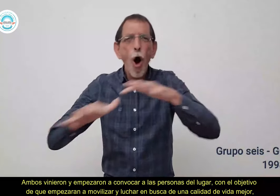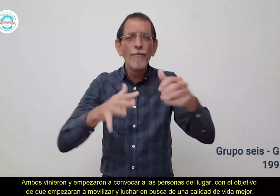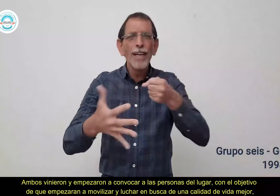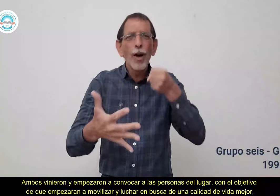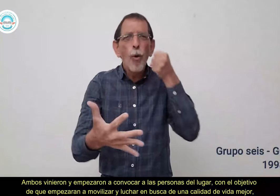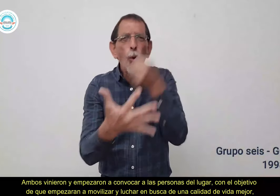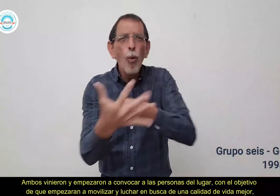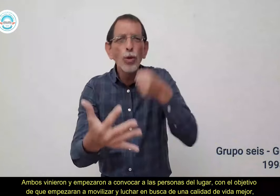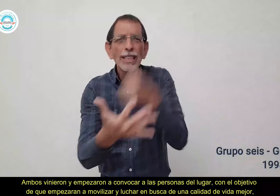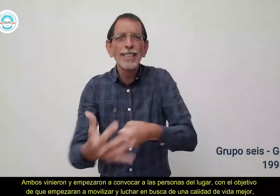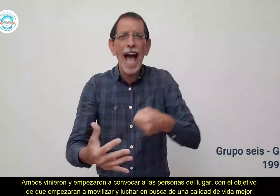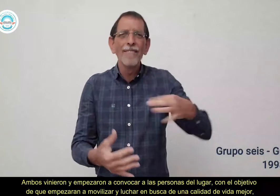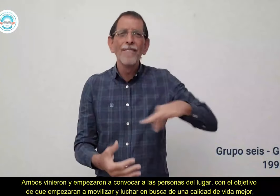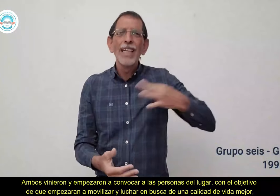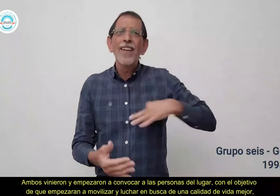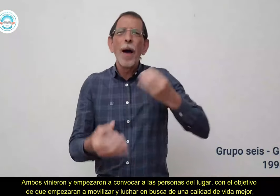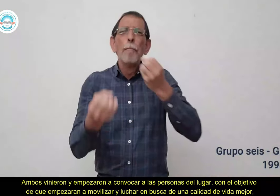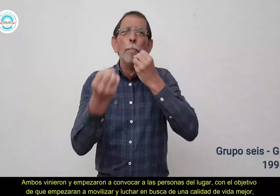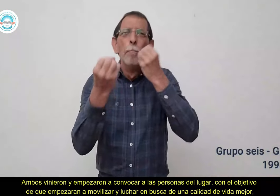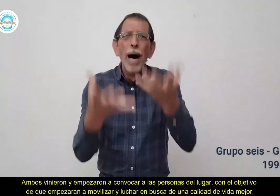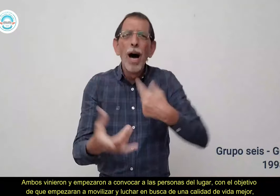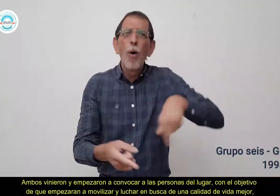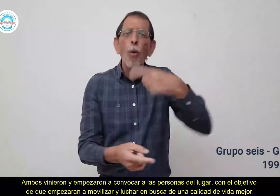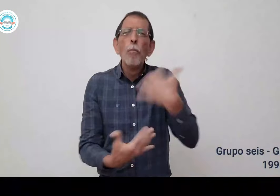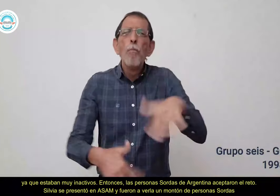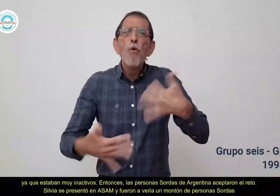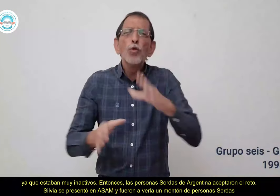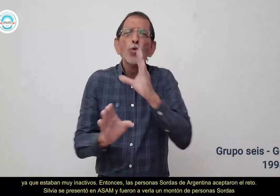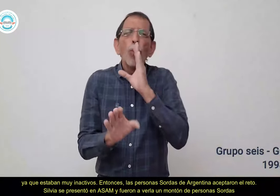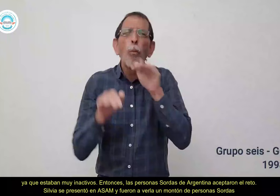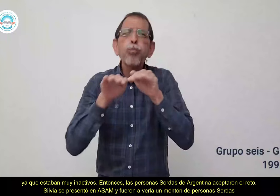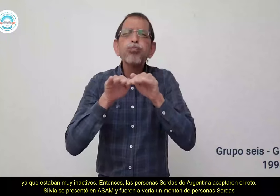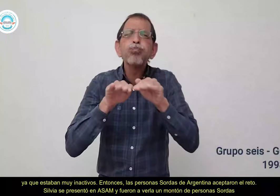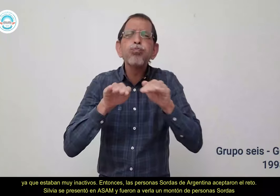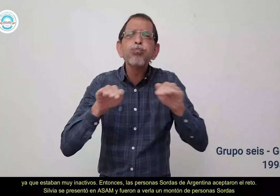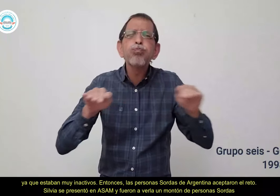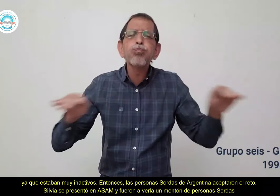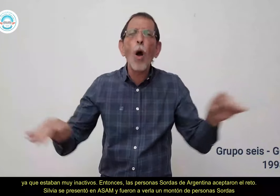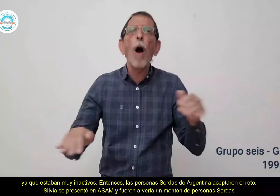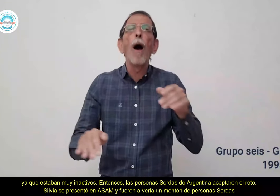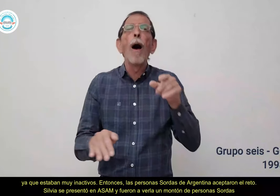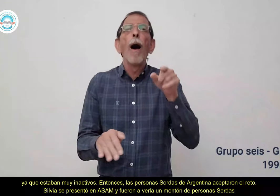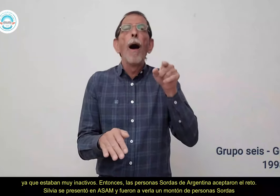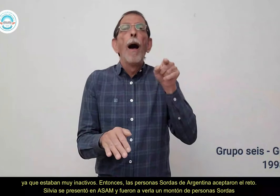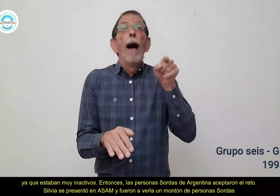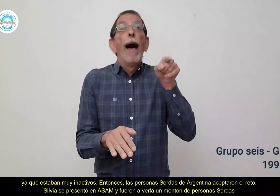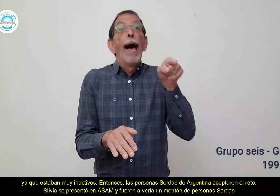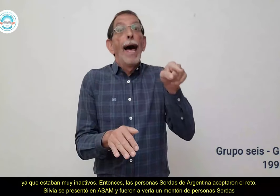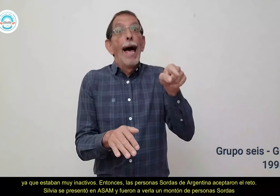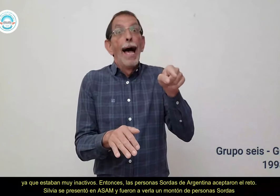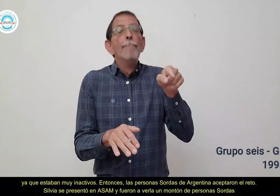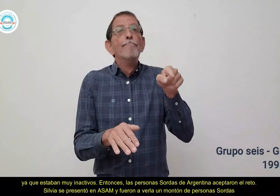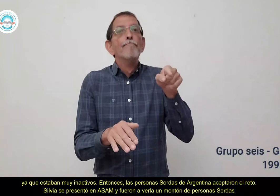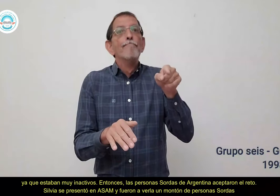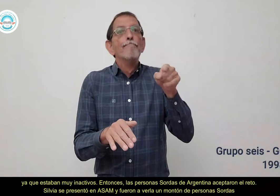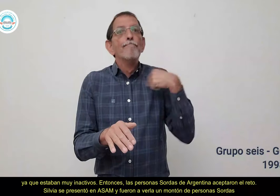movilizar y luchar en busca de una calidad de vida mejor, ya que estaban muy inactivos. Entonces, las personas